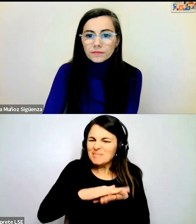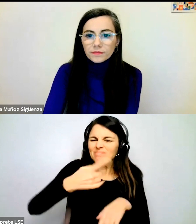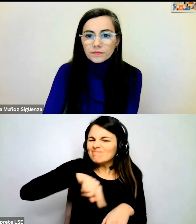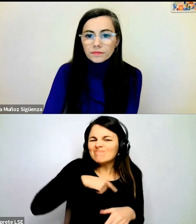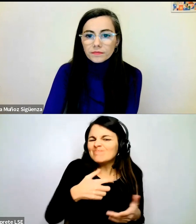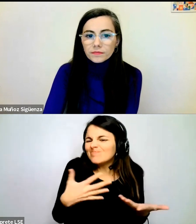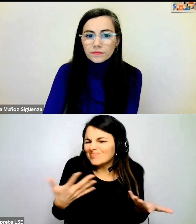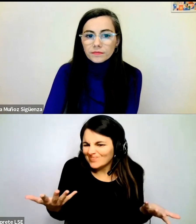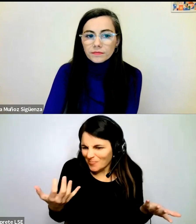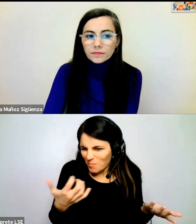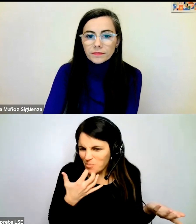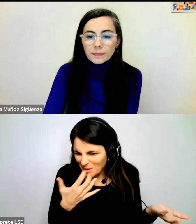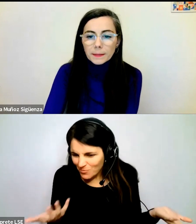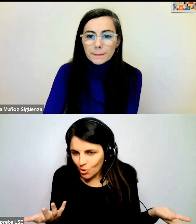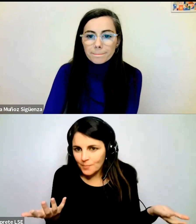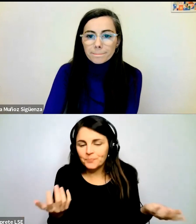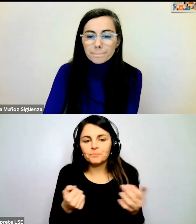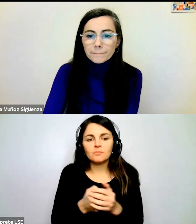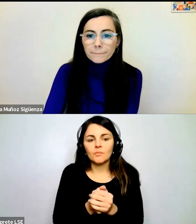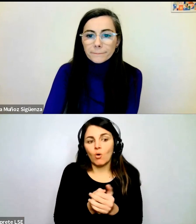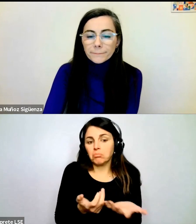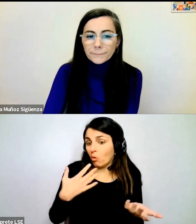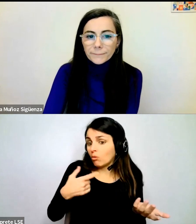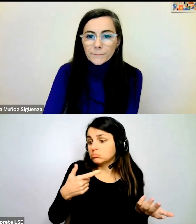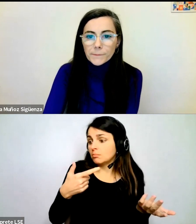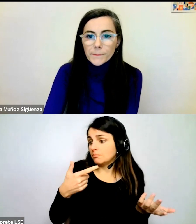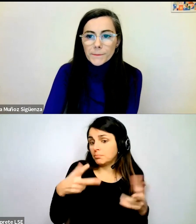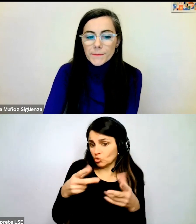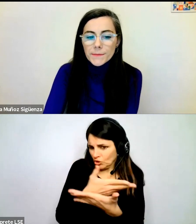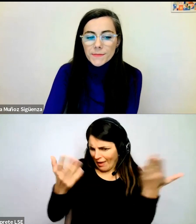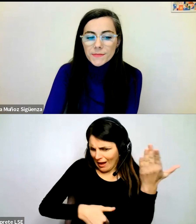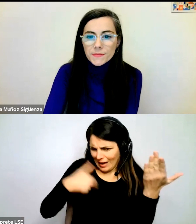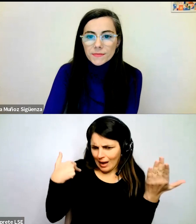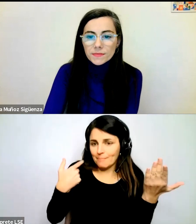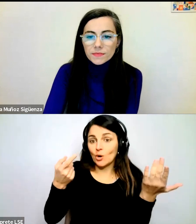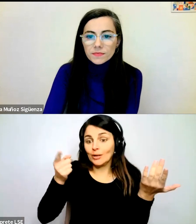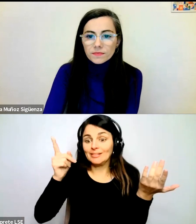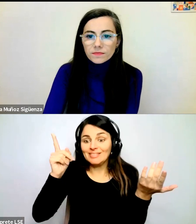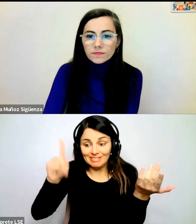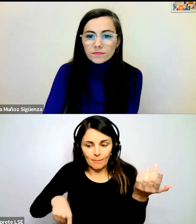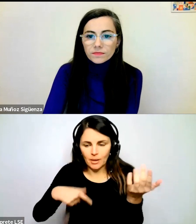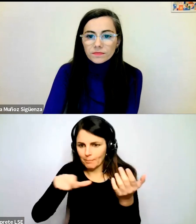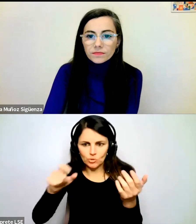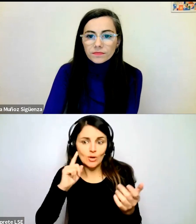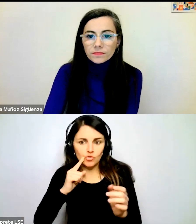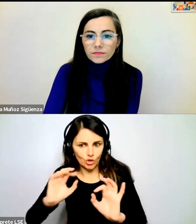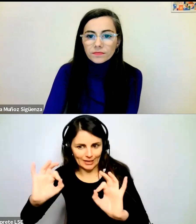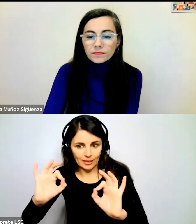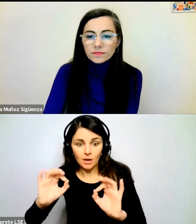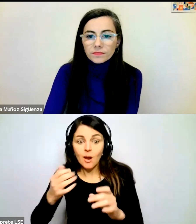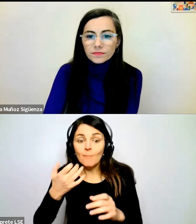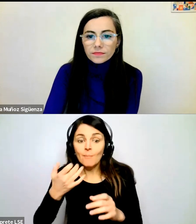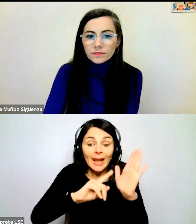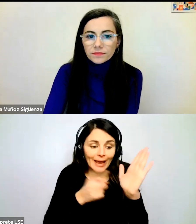ciudadanos, sobre todo lo que a nosotros nos parece, aunque hay mucha información más, es que toda la legislación que va a salir tiene